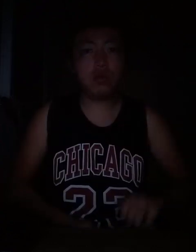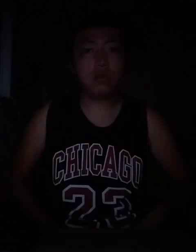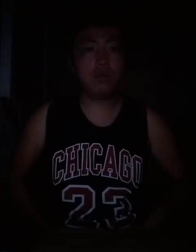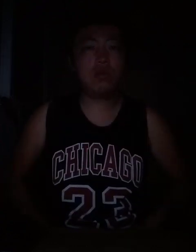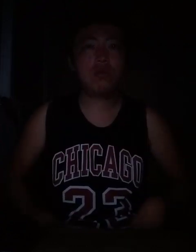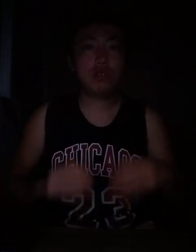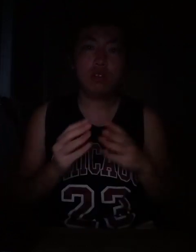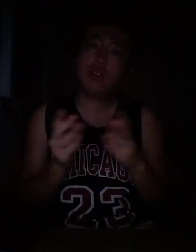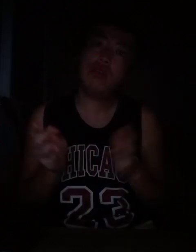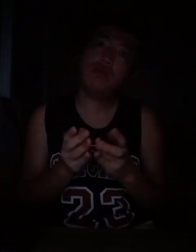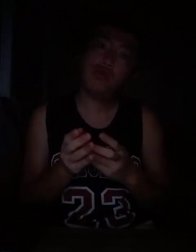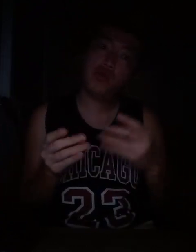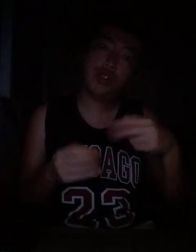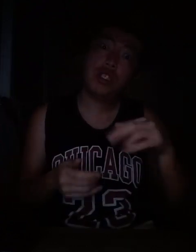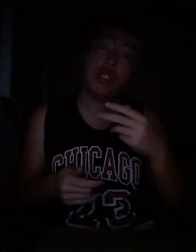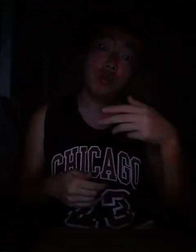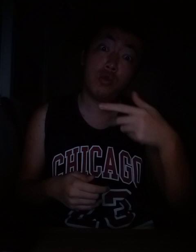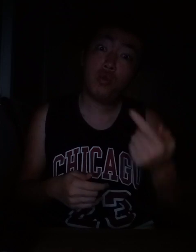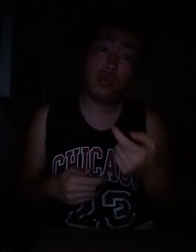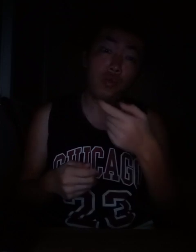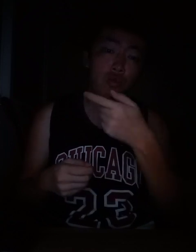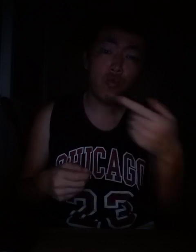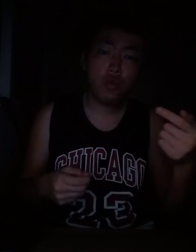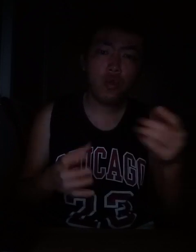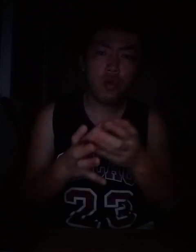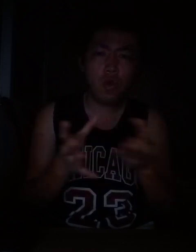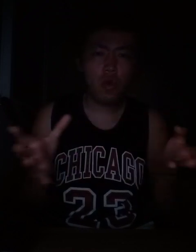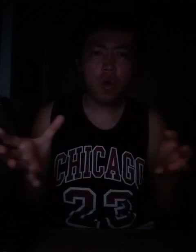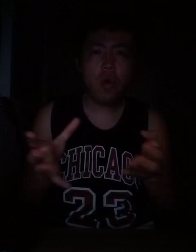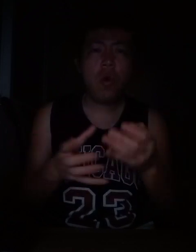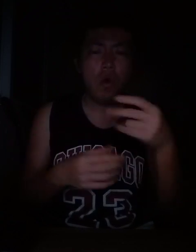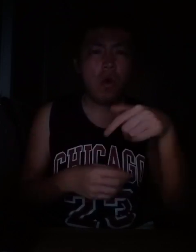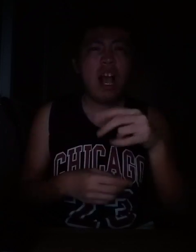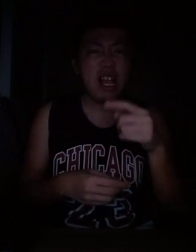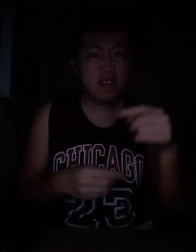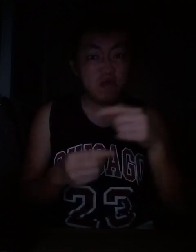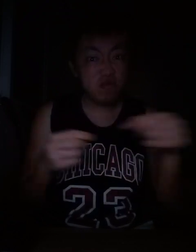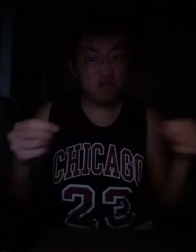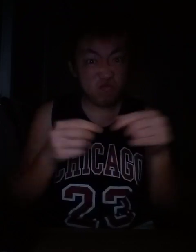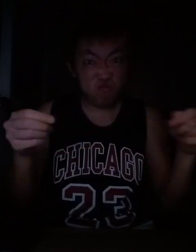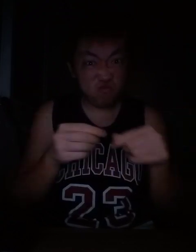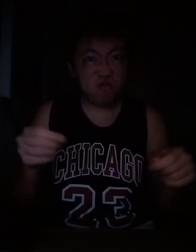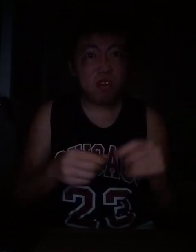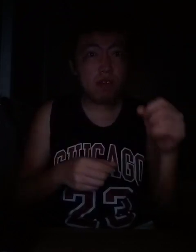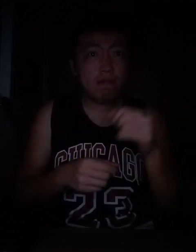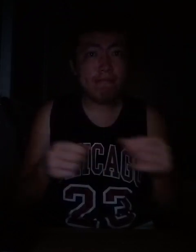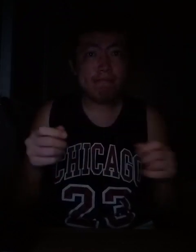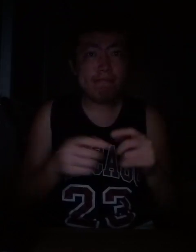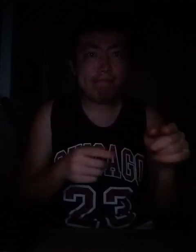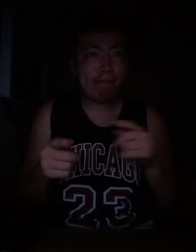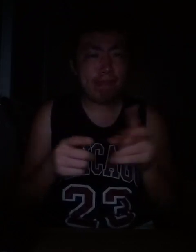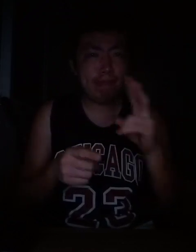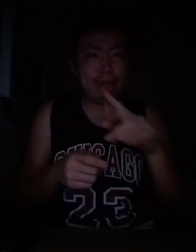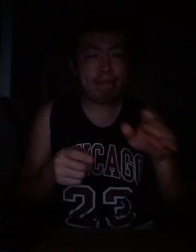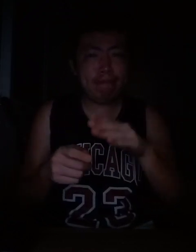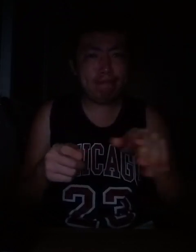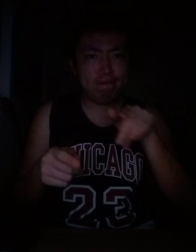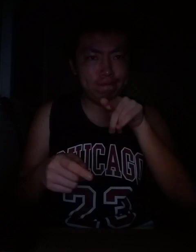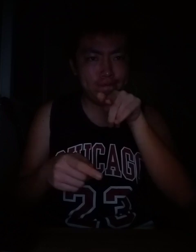그런데 이 운전자는 사고 전 중구의 한 호텔 앞 거리에서 한 차례 접촉 사고를 낸 뒤 그대로 2.5km를 도주하다